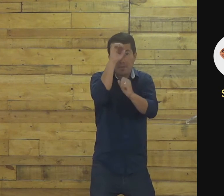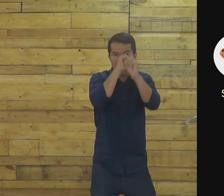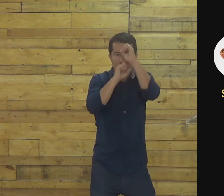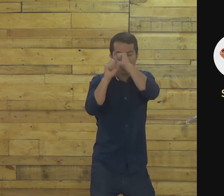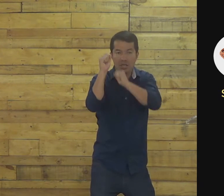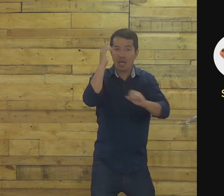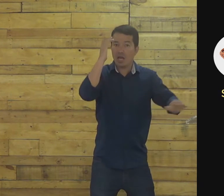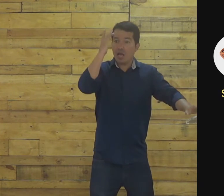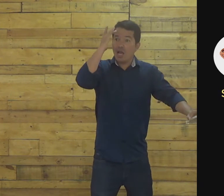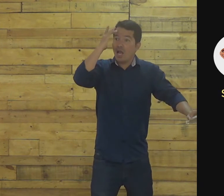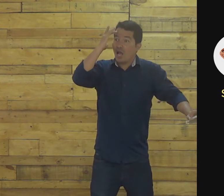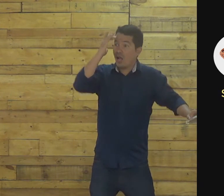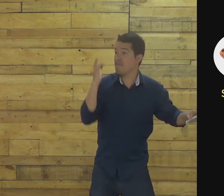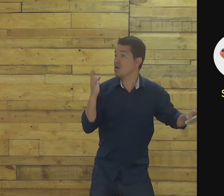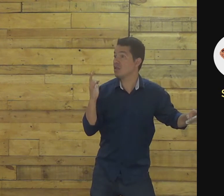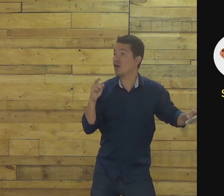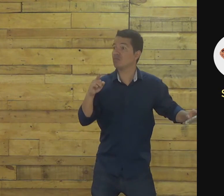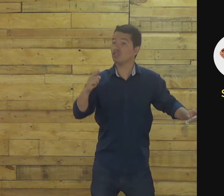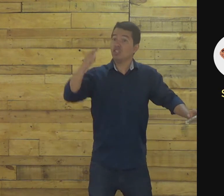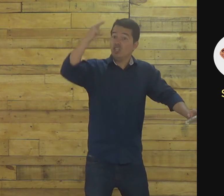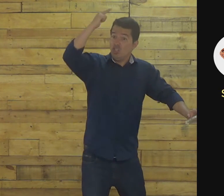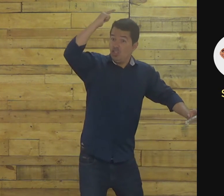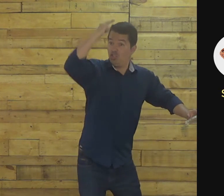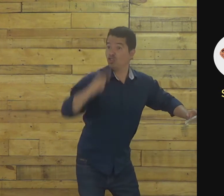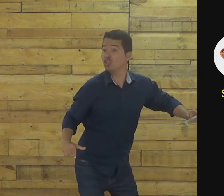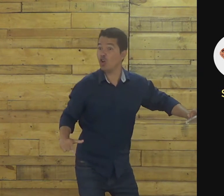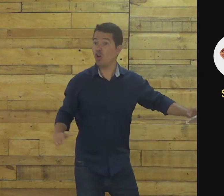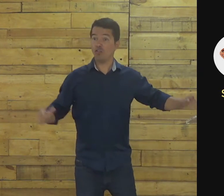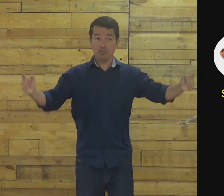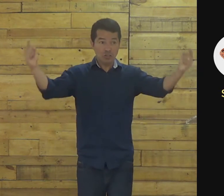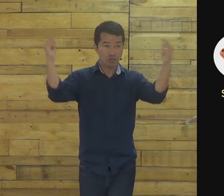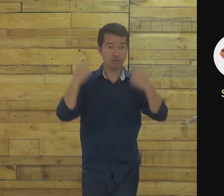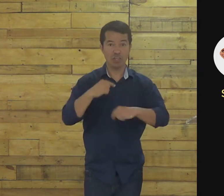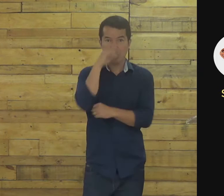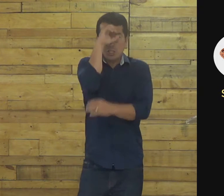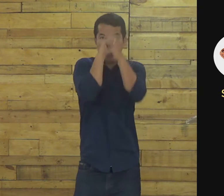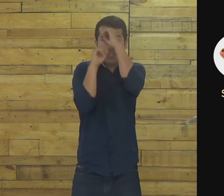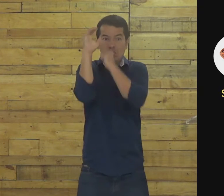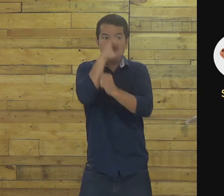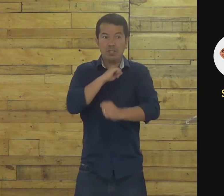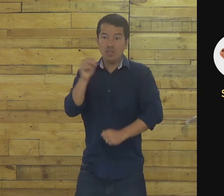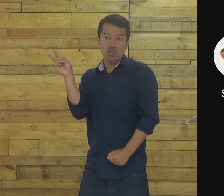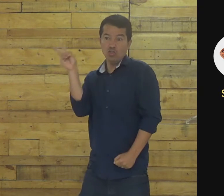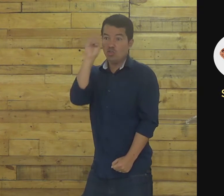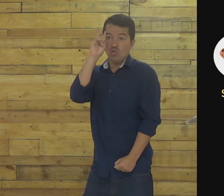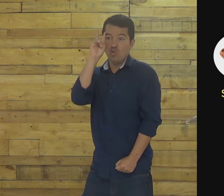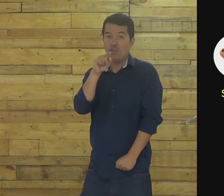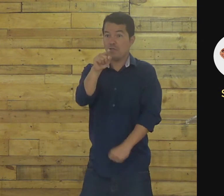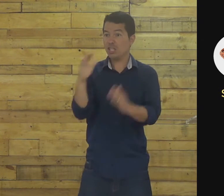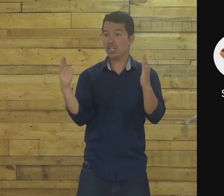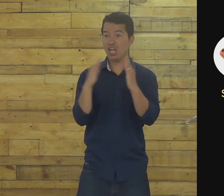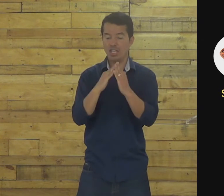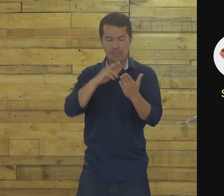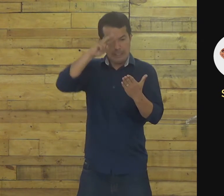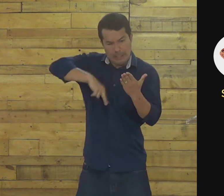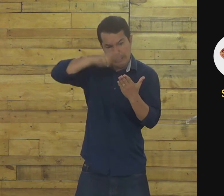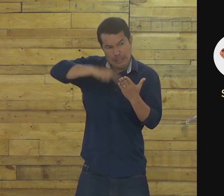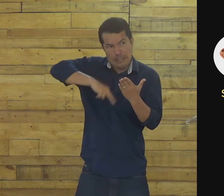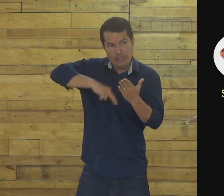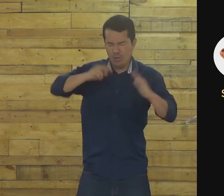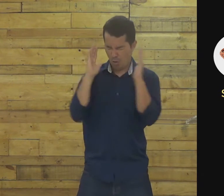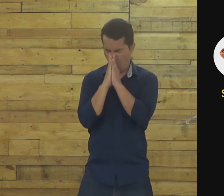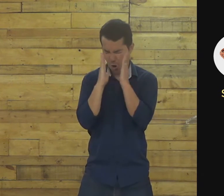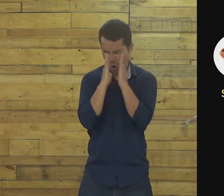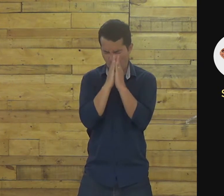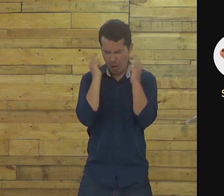Hoje você vem aqui para aprender. E amanhã você vem de novo aprender. Aí